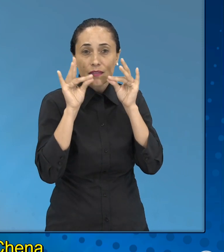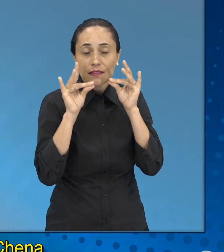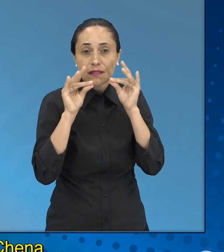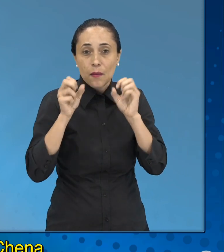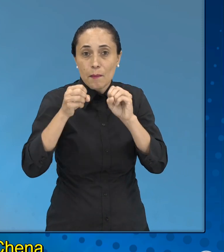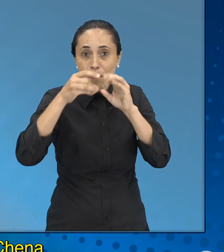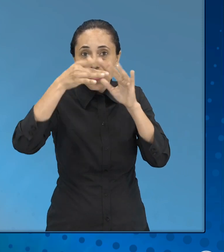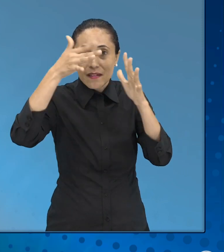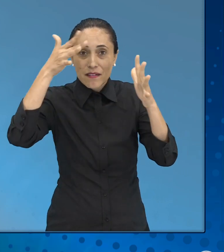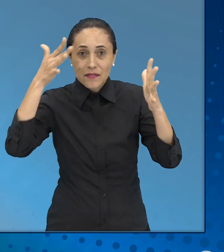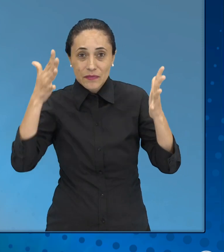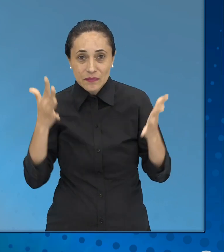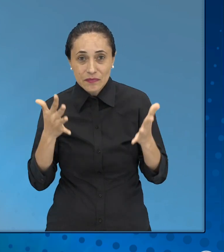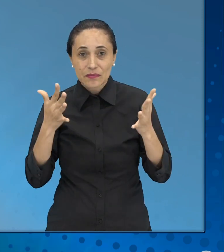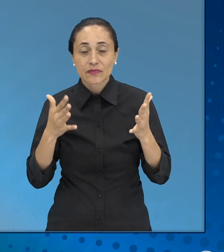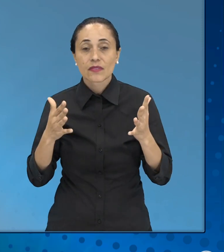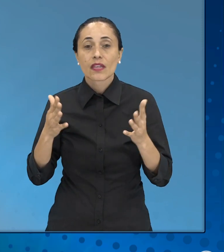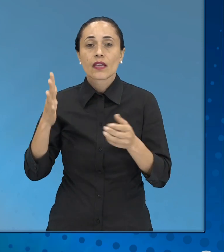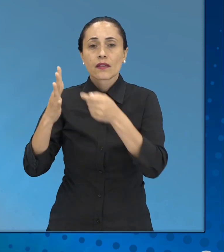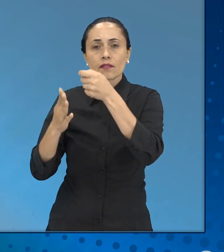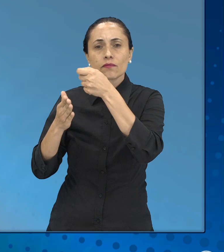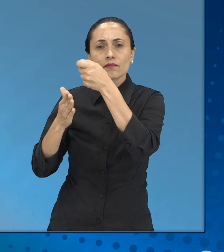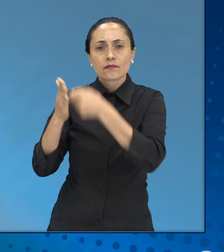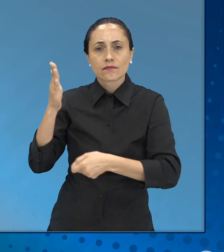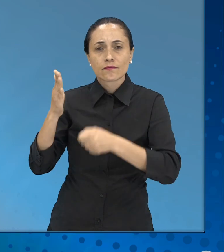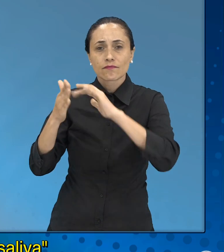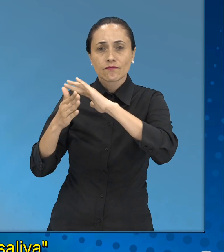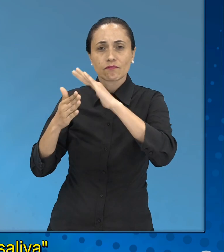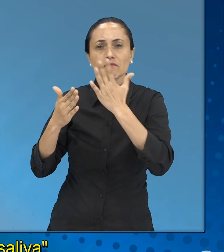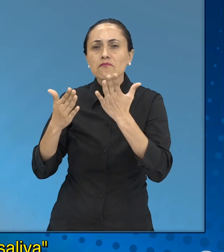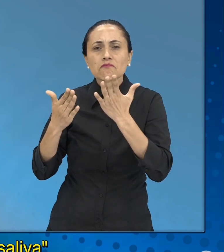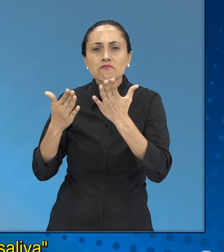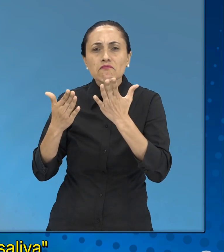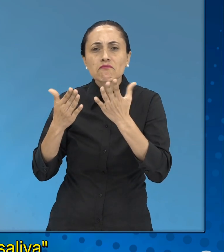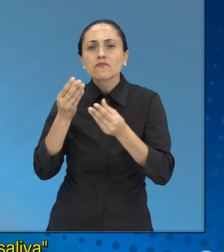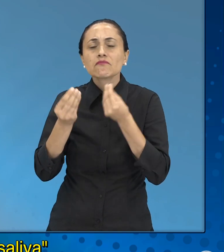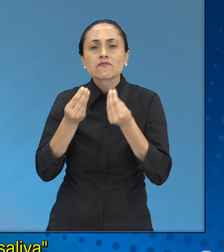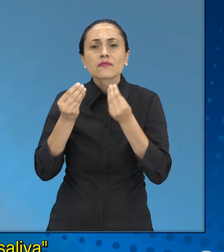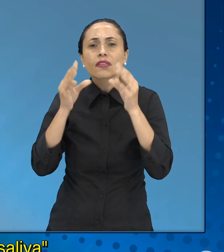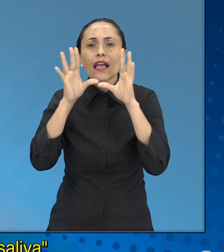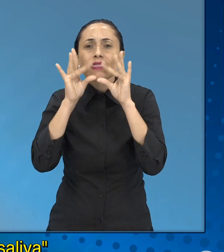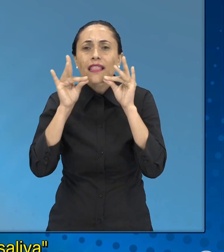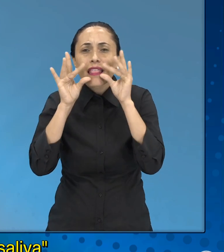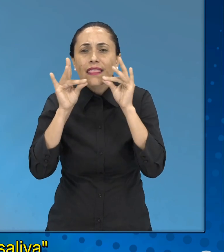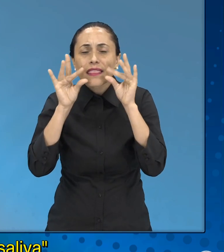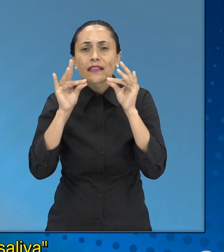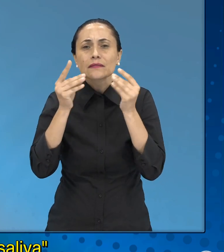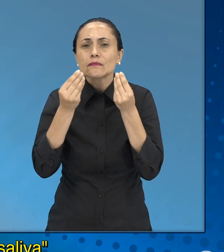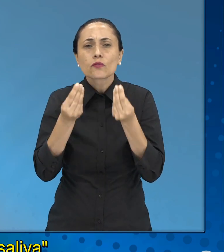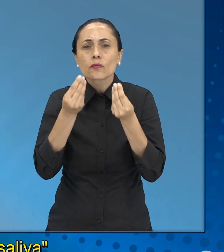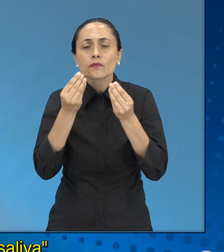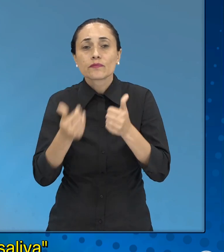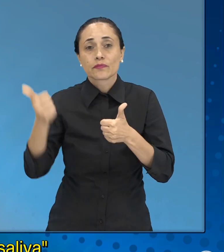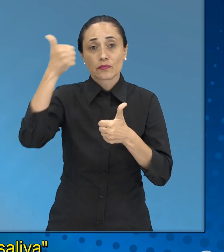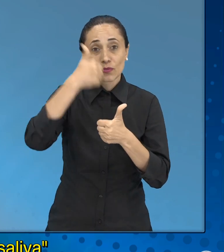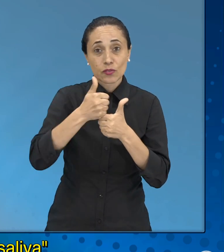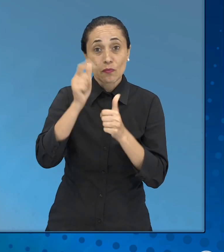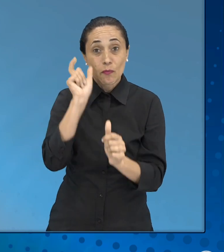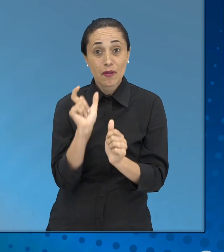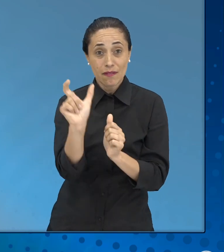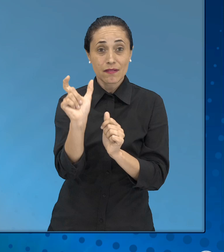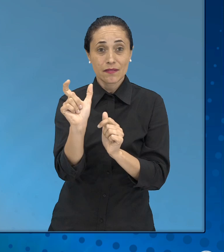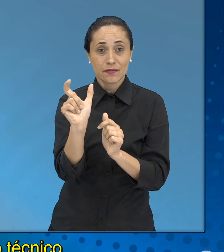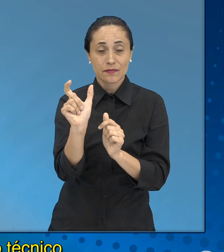saliva mágica. No texto-alvo, em língua de sinais, substituir a palavra saliva por